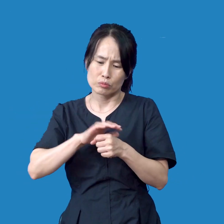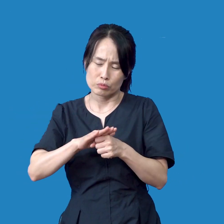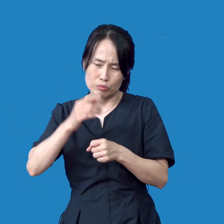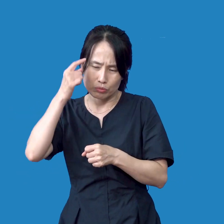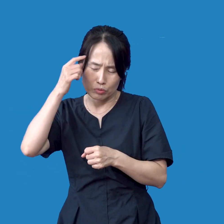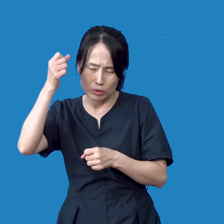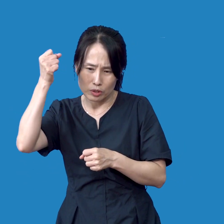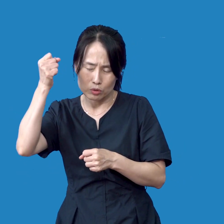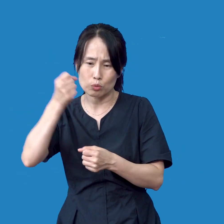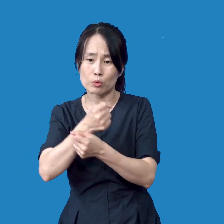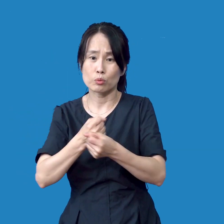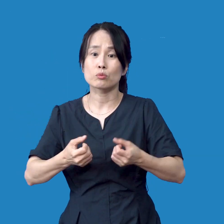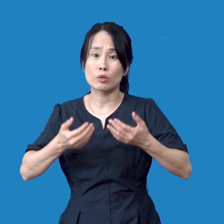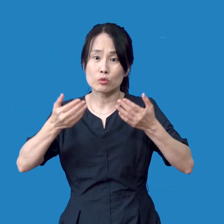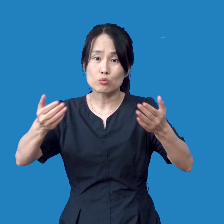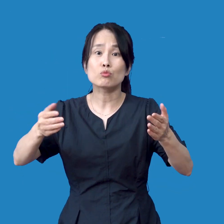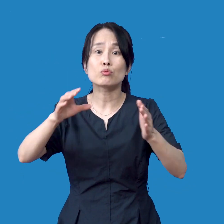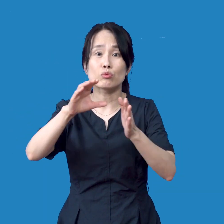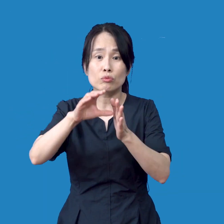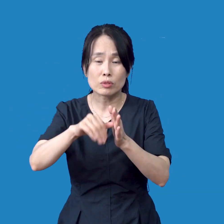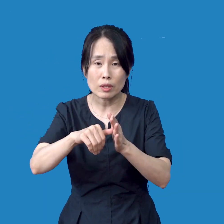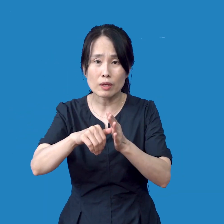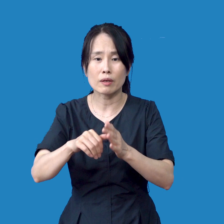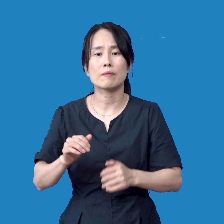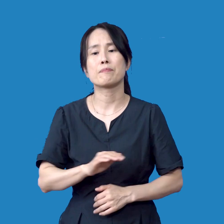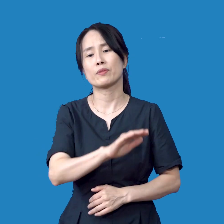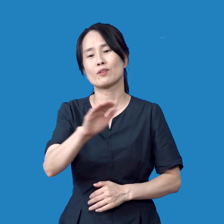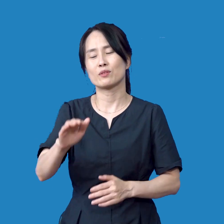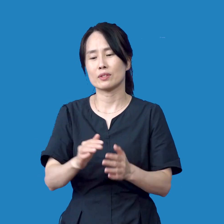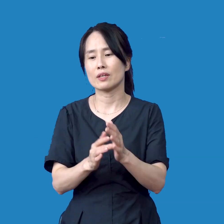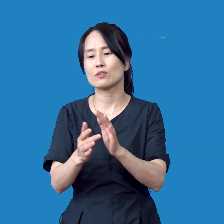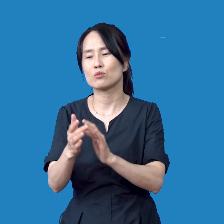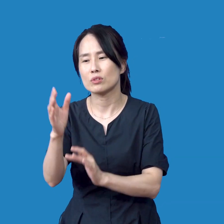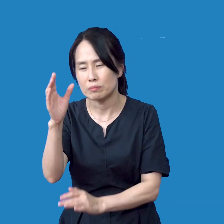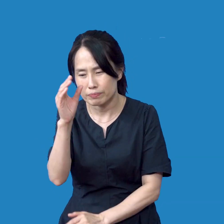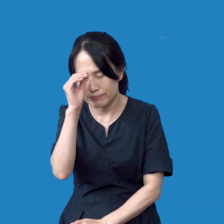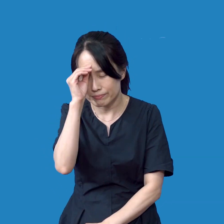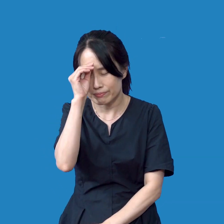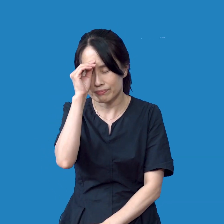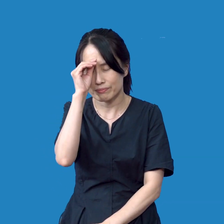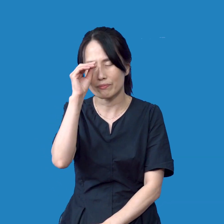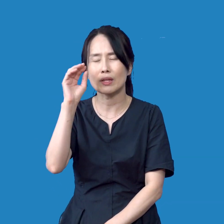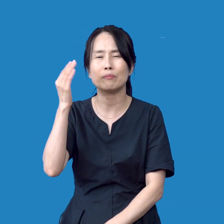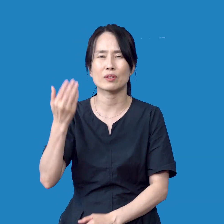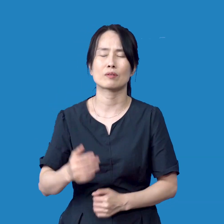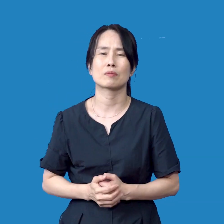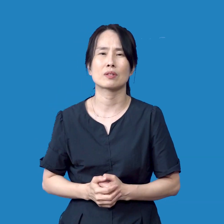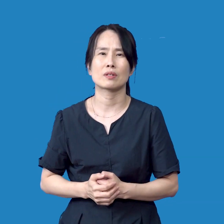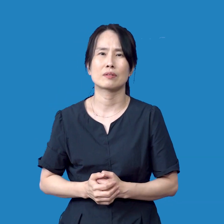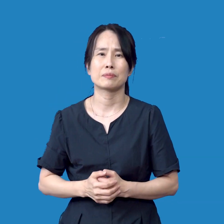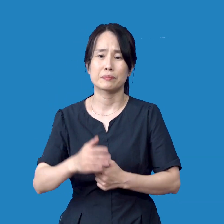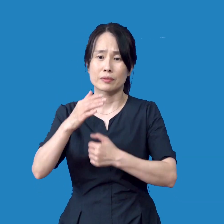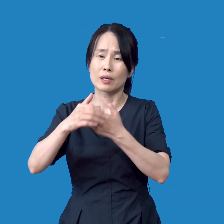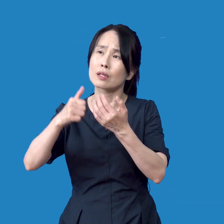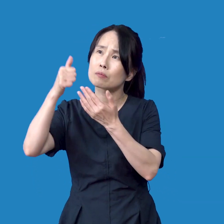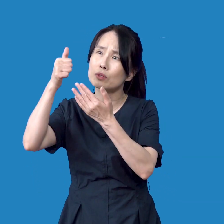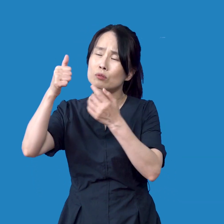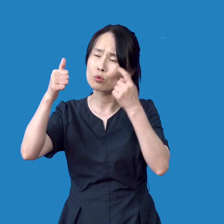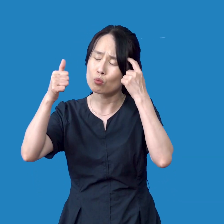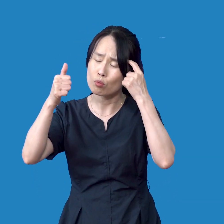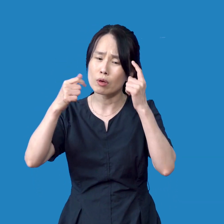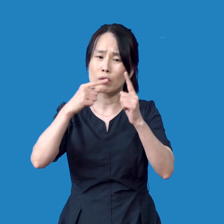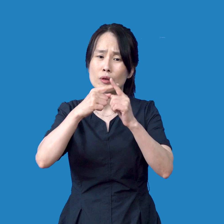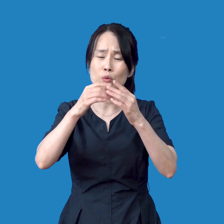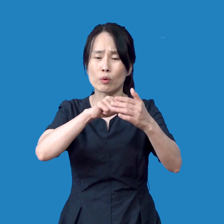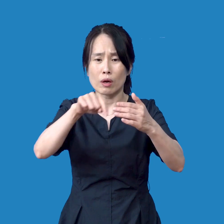여기고 용서할 때에 우리가 예수님을 닮아갈 수 있습니다. 하나님께서 왜 교회 안에